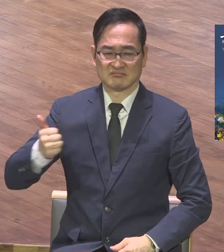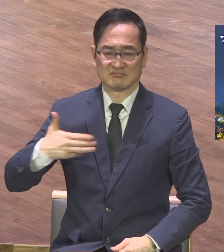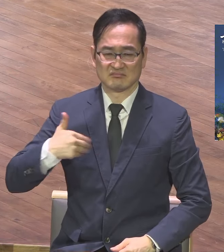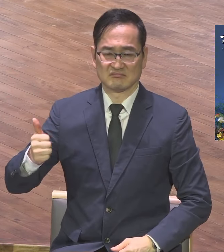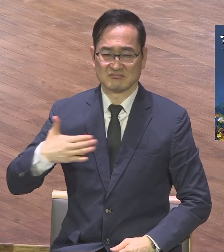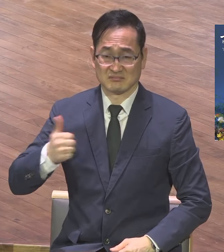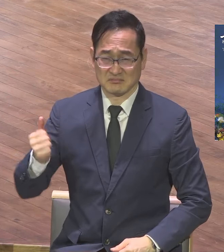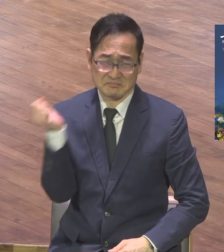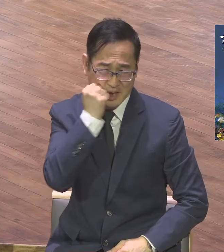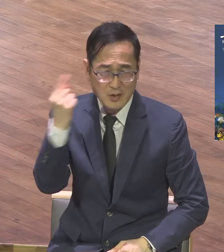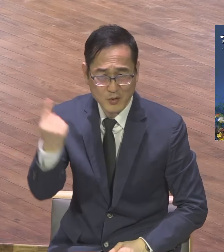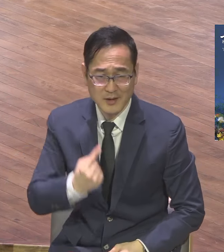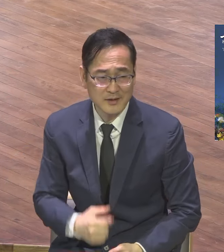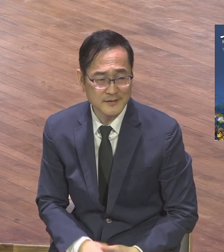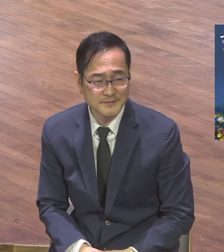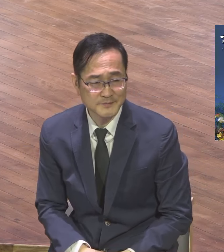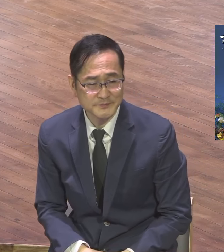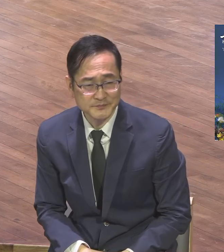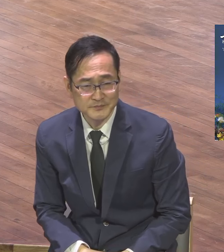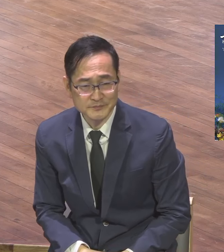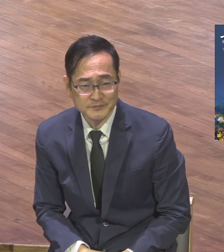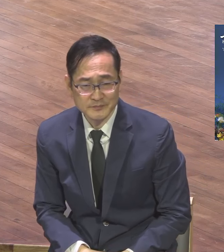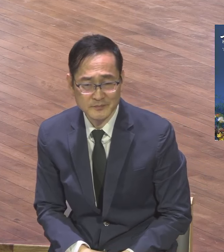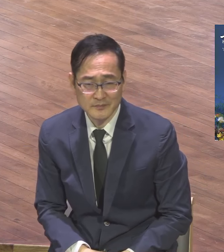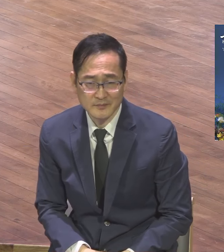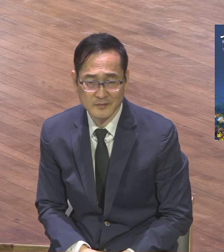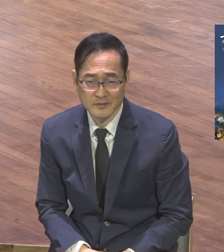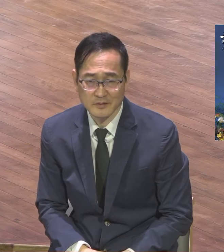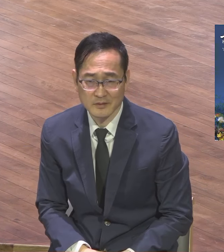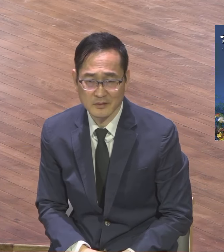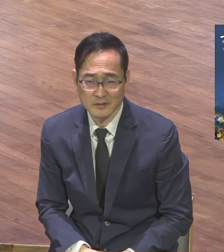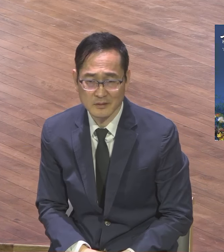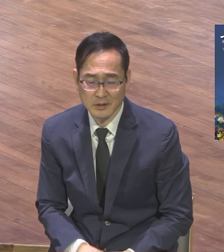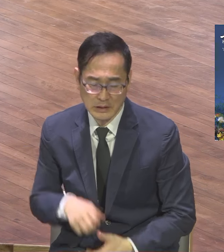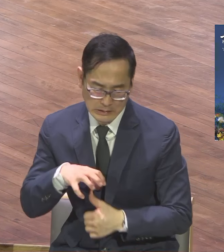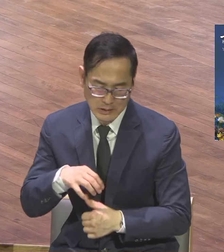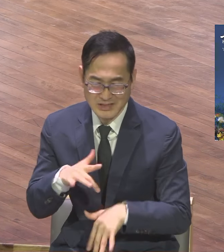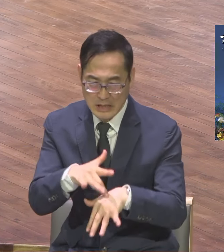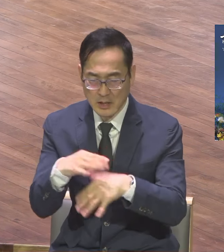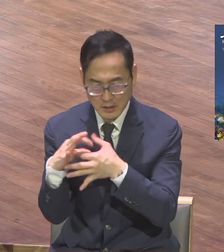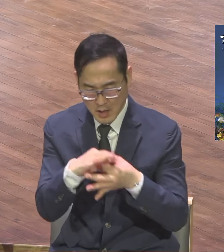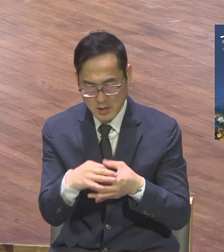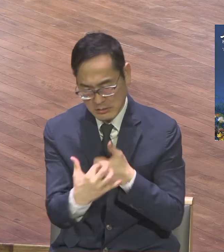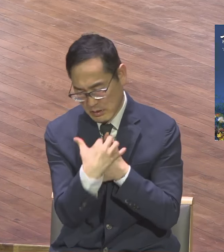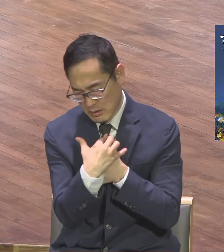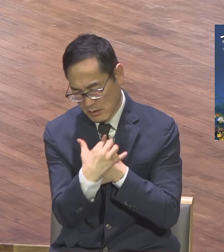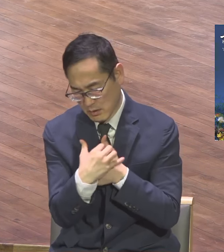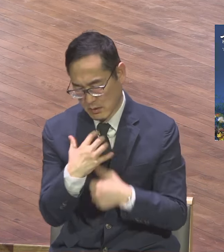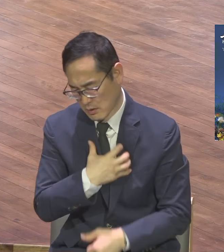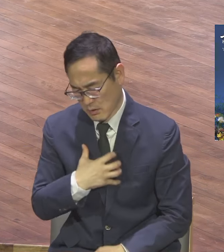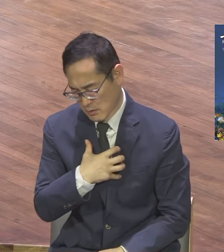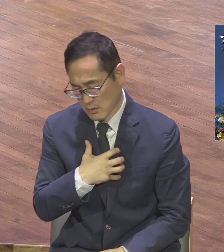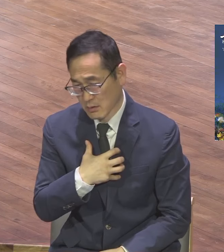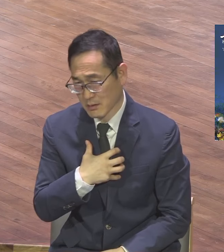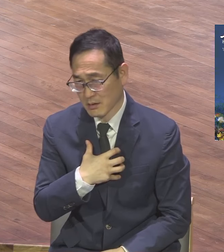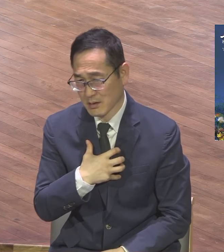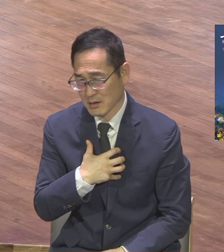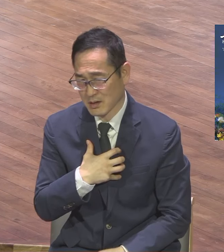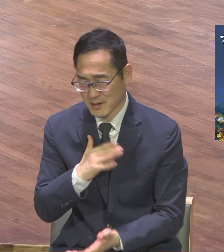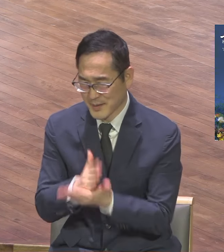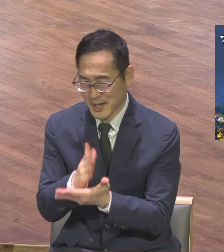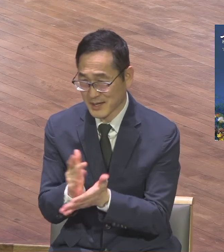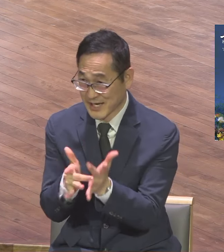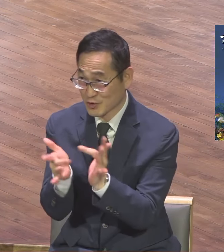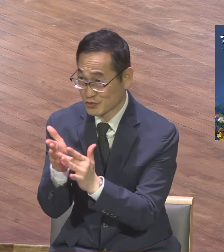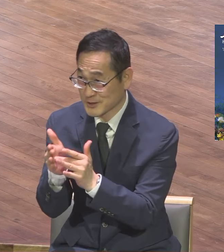때나 안 되지. 계속 스트레스지 눌리지. 우리는 그리스도를 빛나게 하는 조연의 삶을